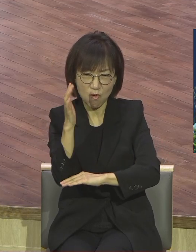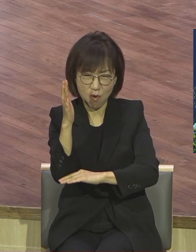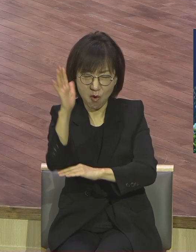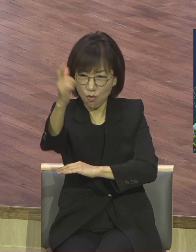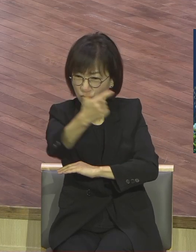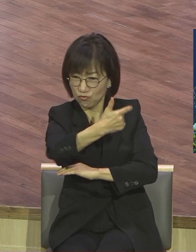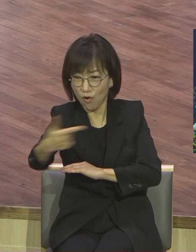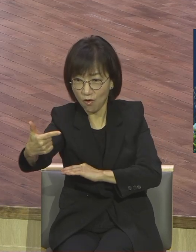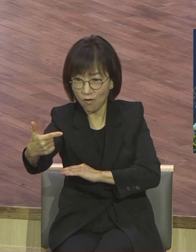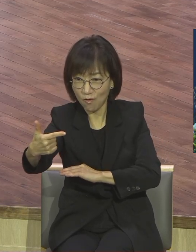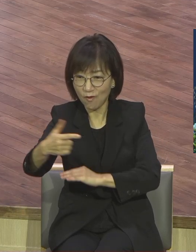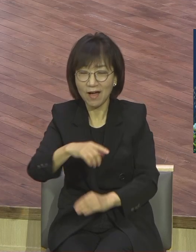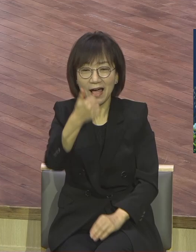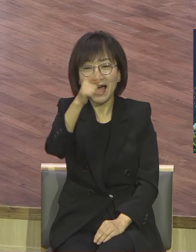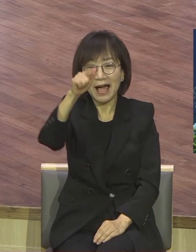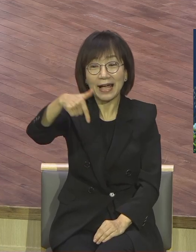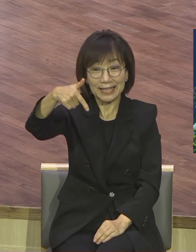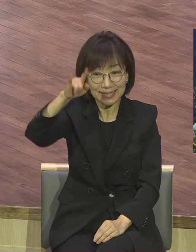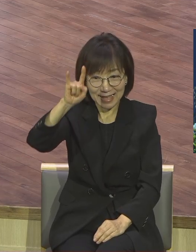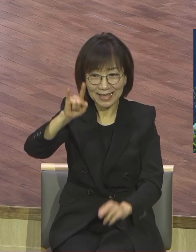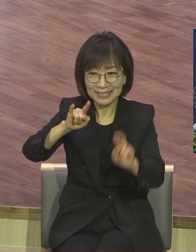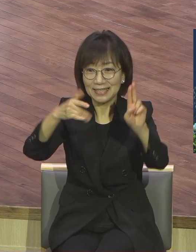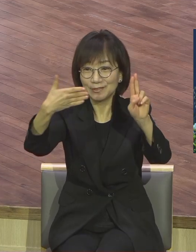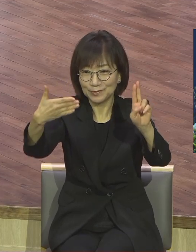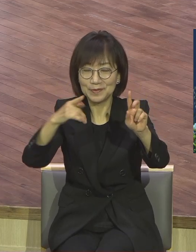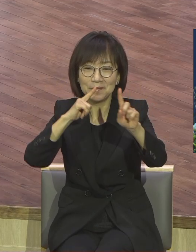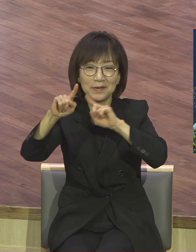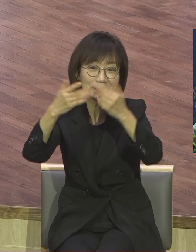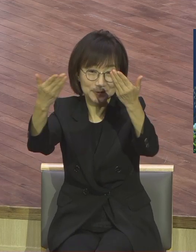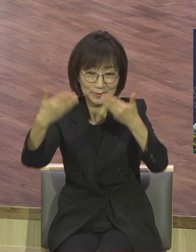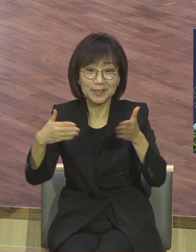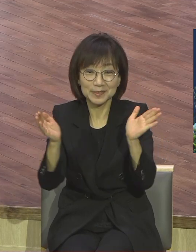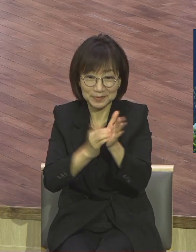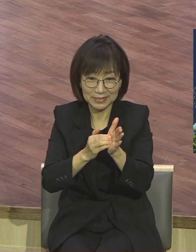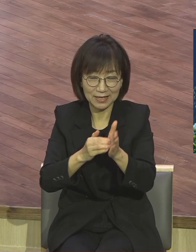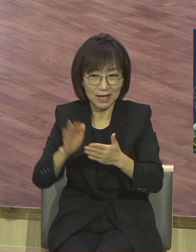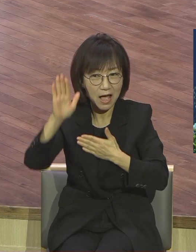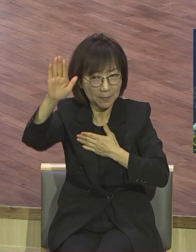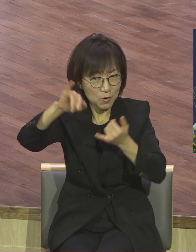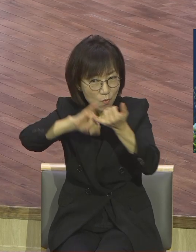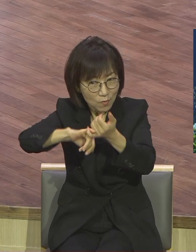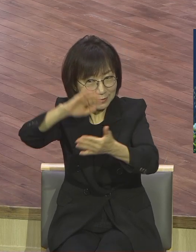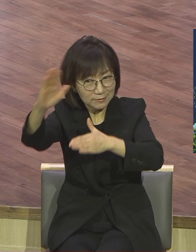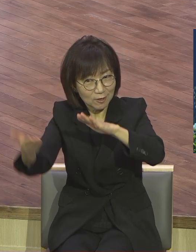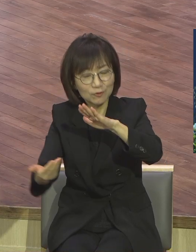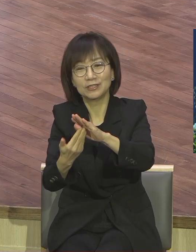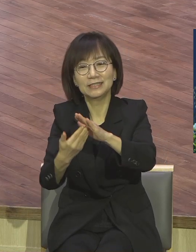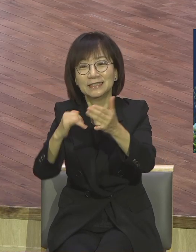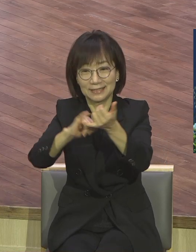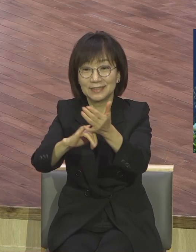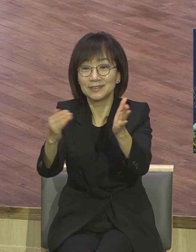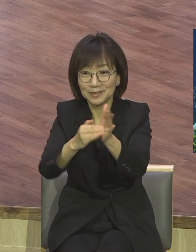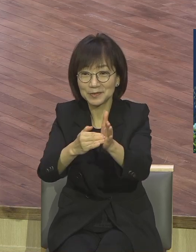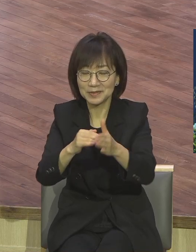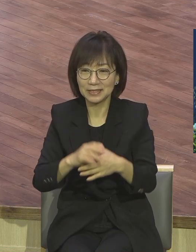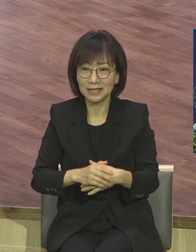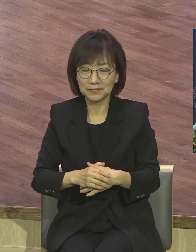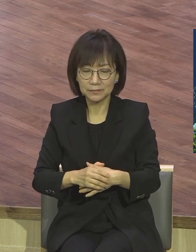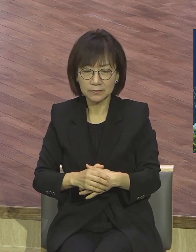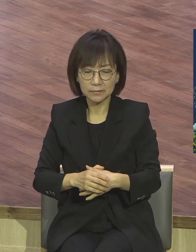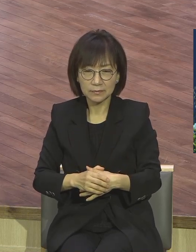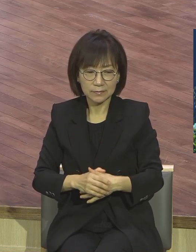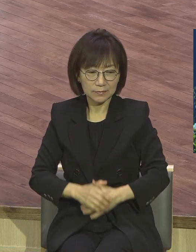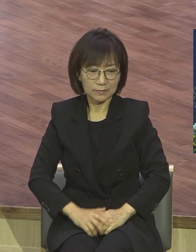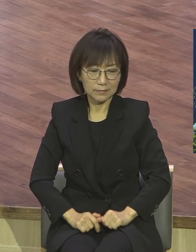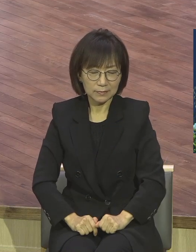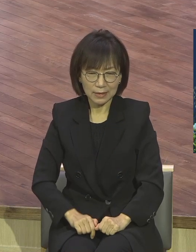9절의 말씀을 우리에게 성취하도록 언약의 말씀을 주셨습니다. 나중